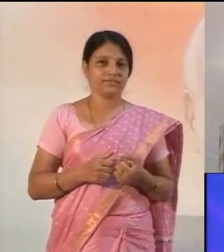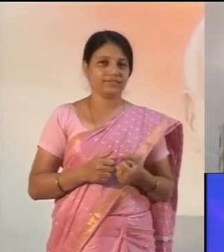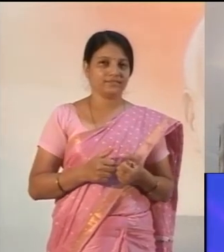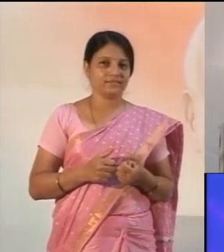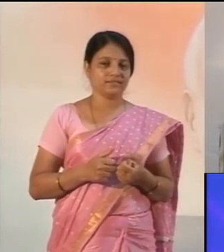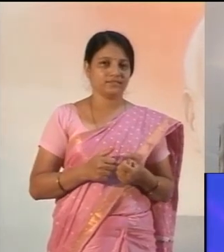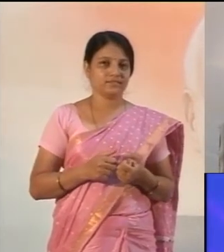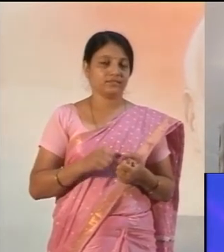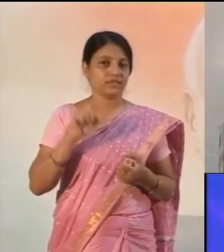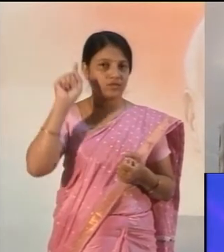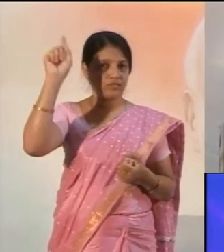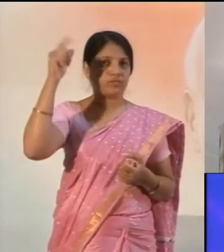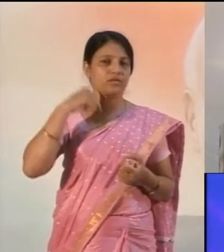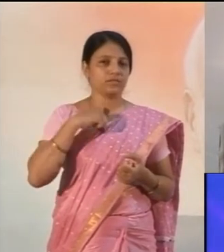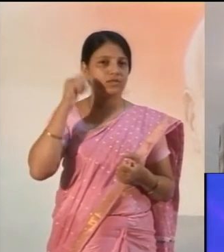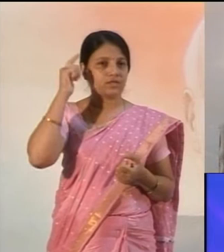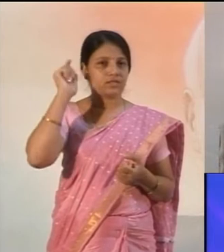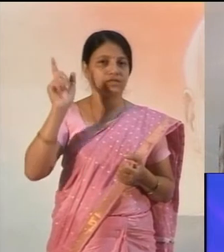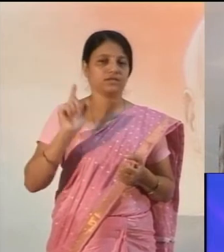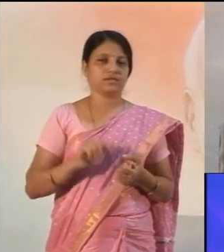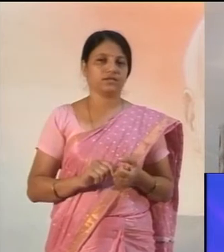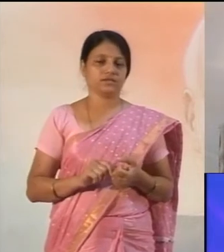वो भी हमें याद करते हैं।